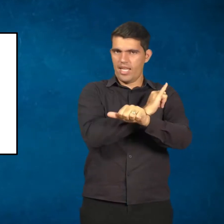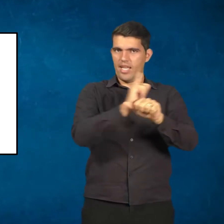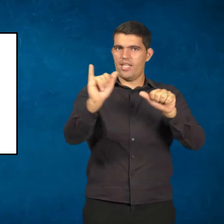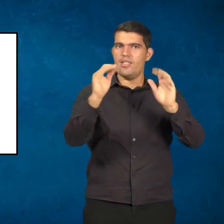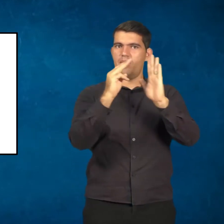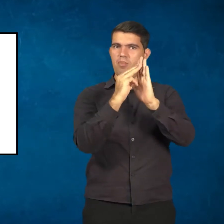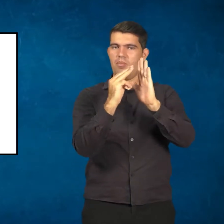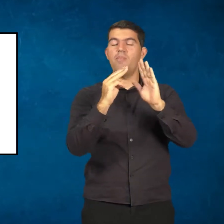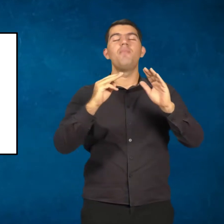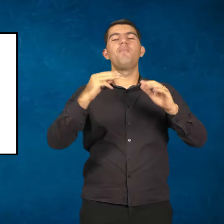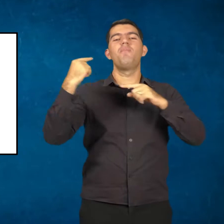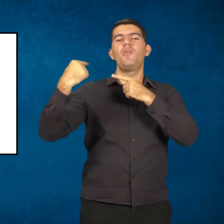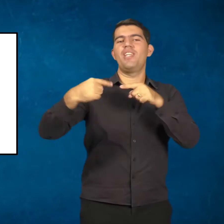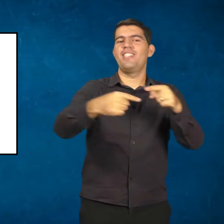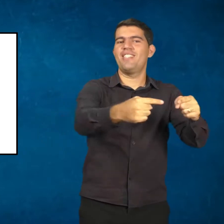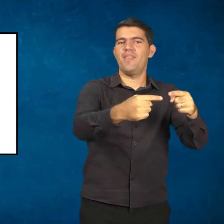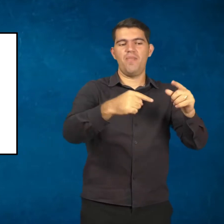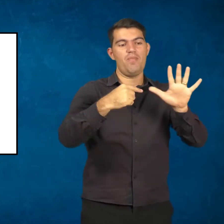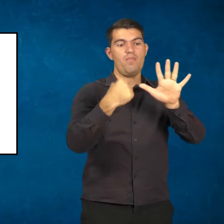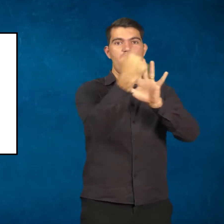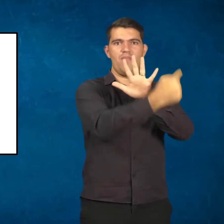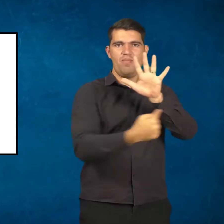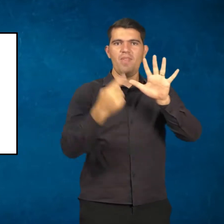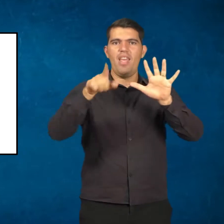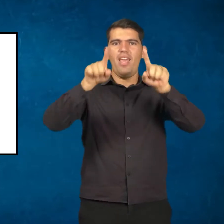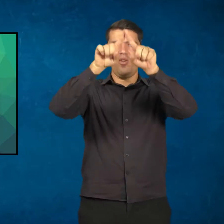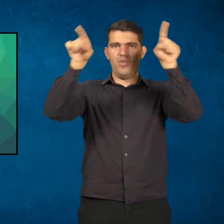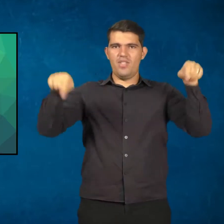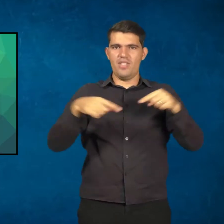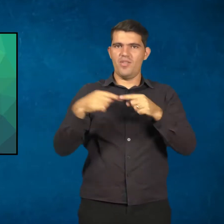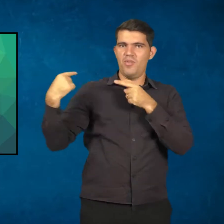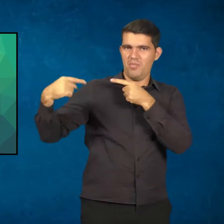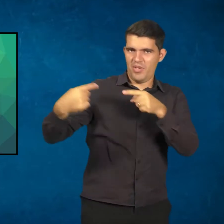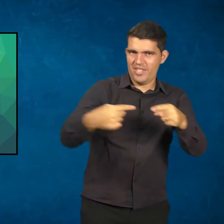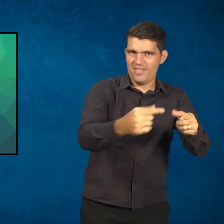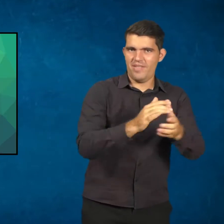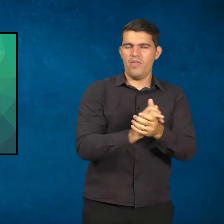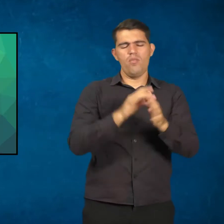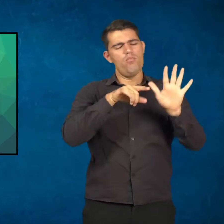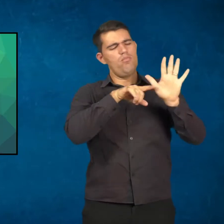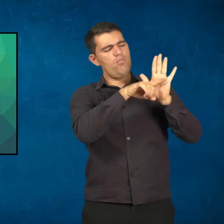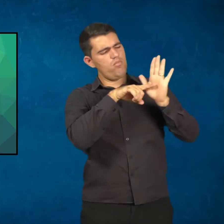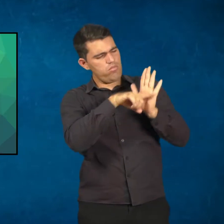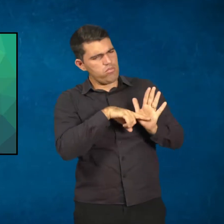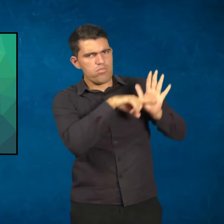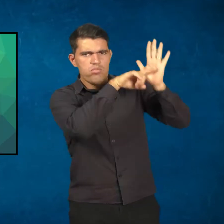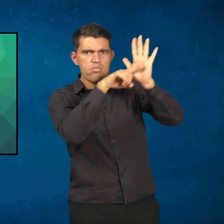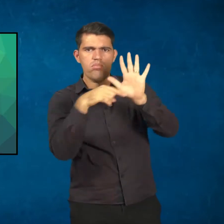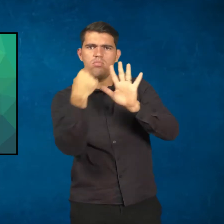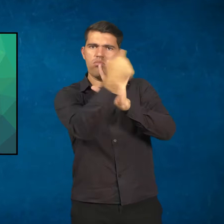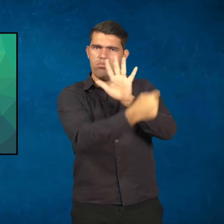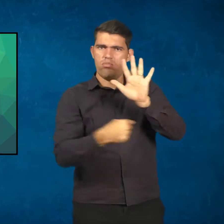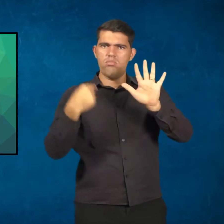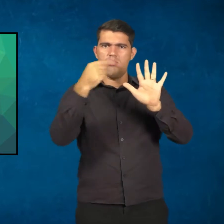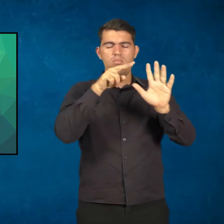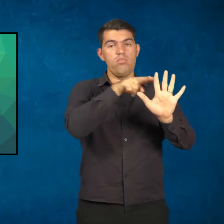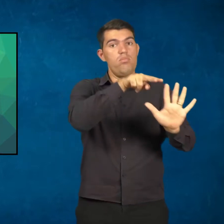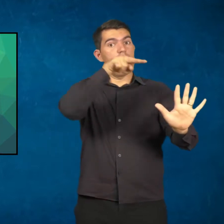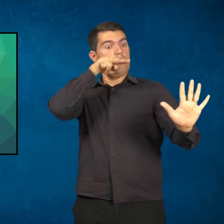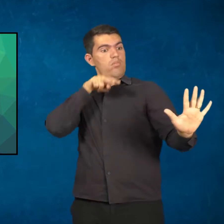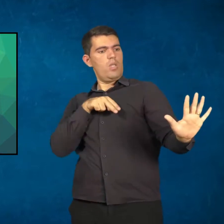esses contextos compõem a abordagem do ciclo de políticas. E analisá-los a partir de uma